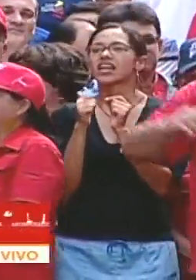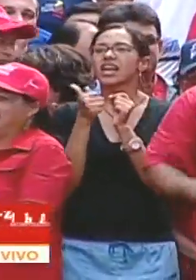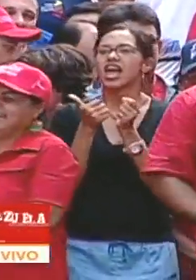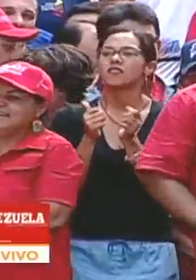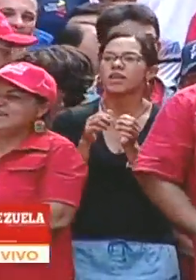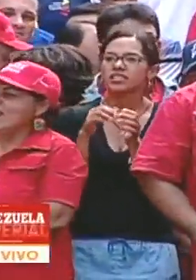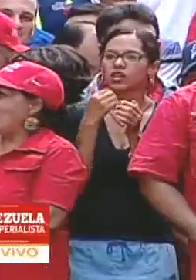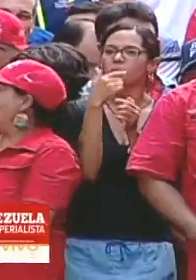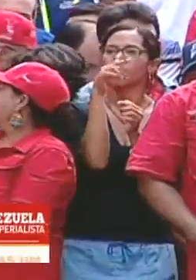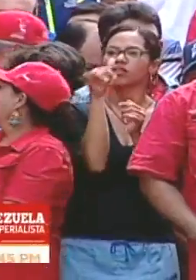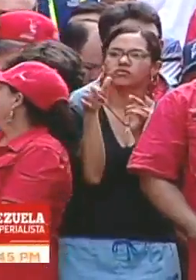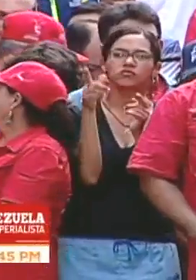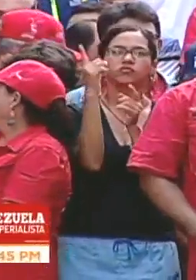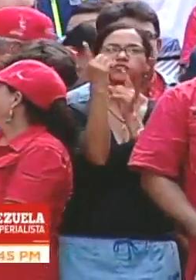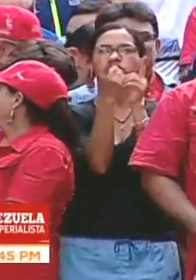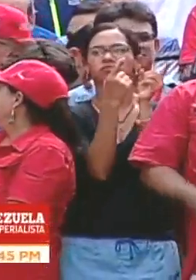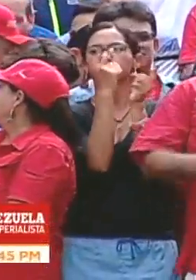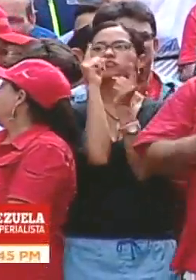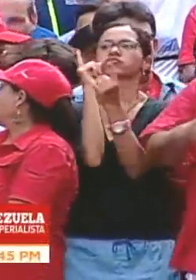a los demás.